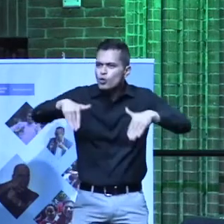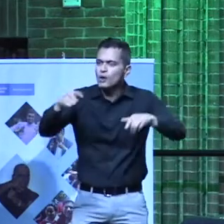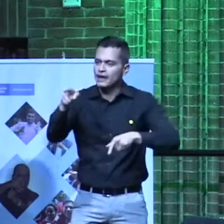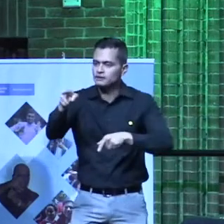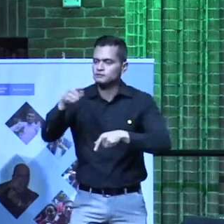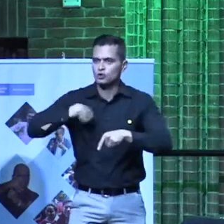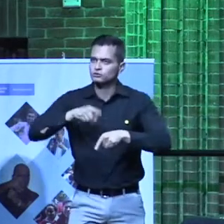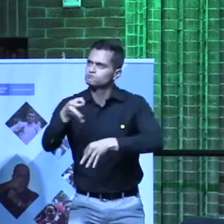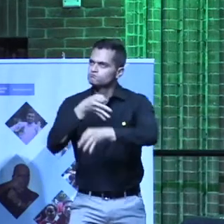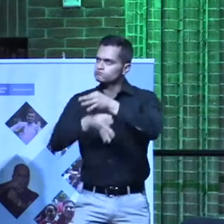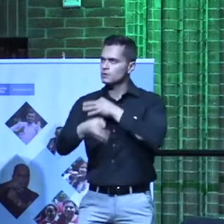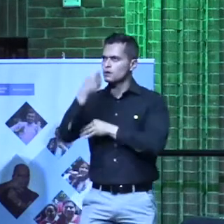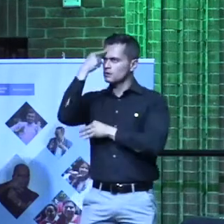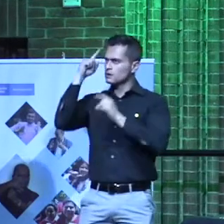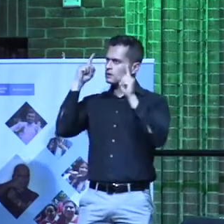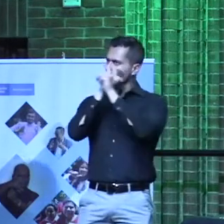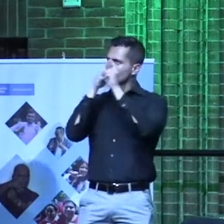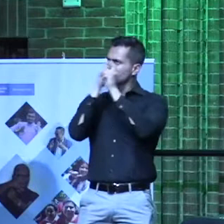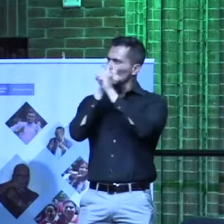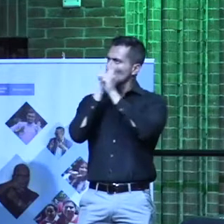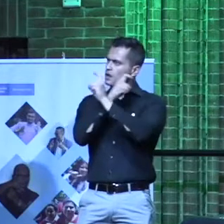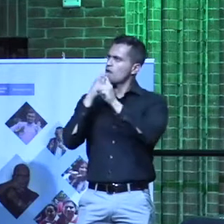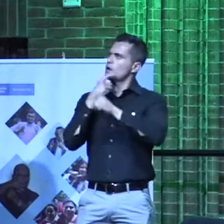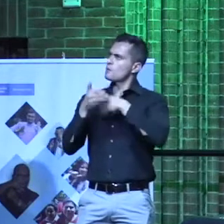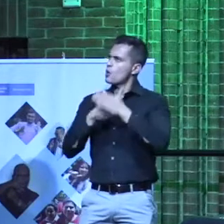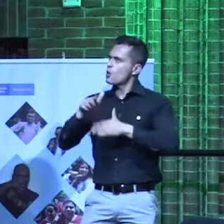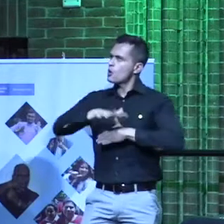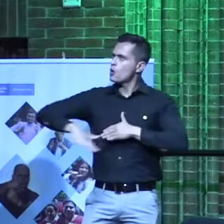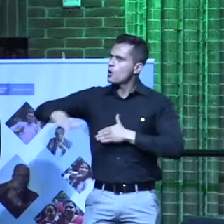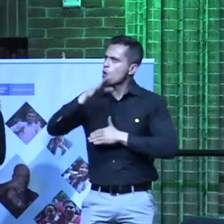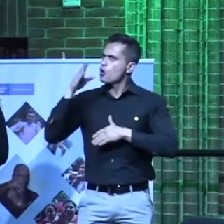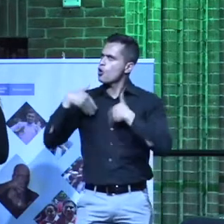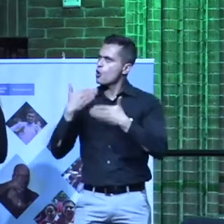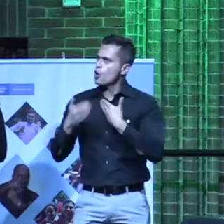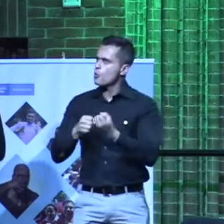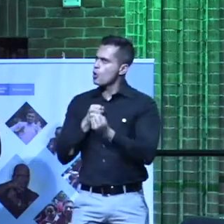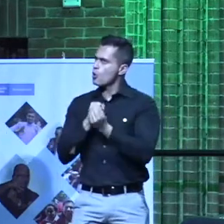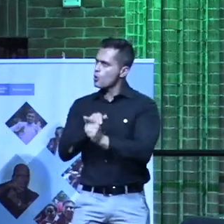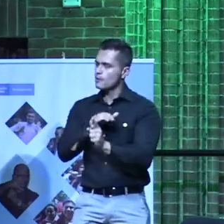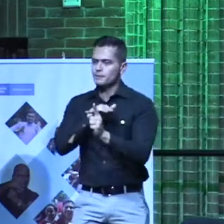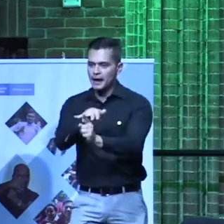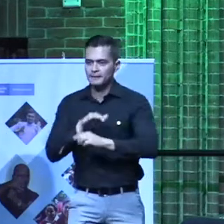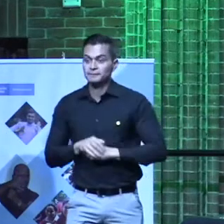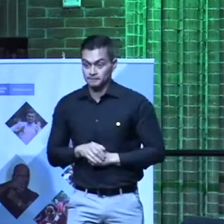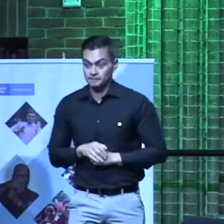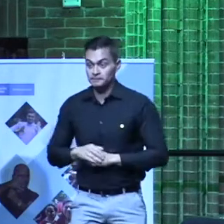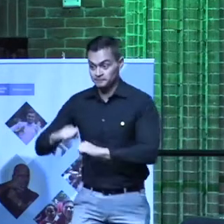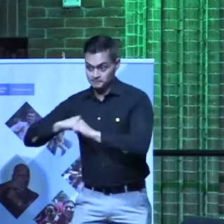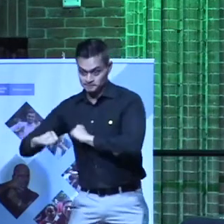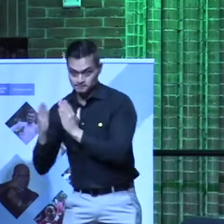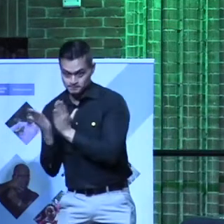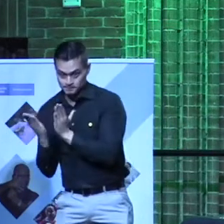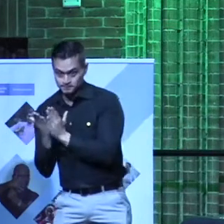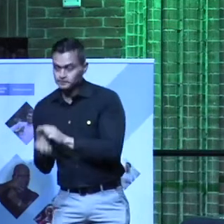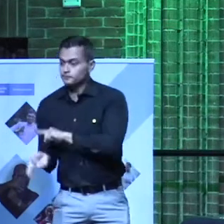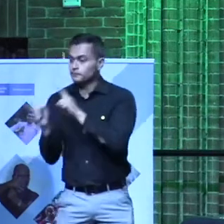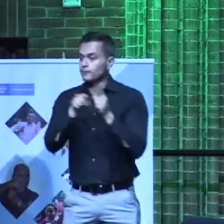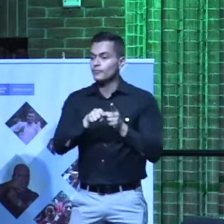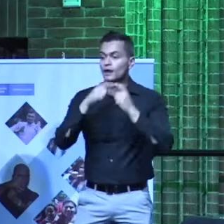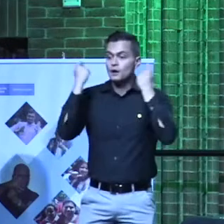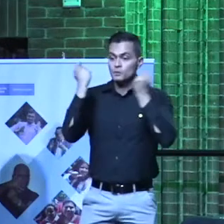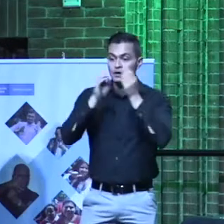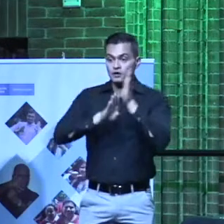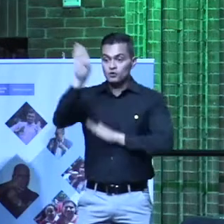nos las estamos haciendo a través de las reflexiones en ruralidad. Y por el área de promoción y desarrollo definimos 3 líneas